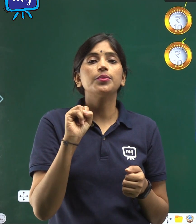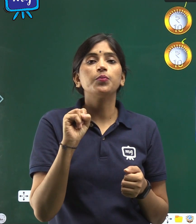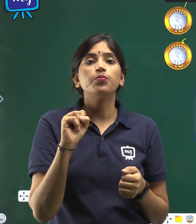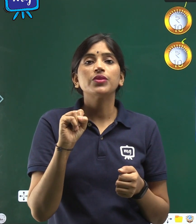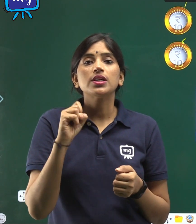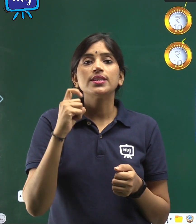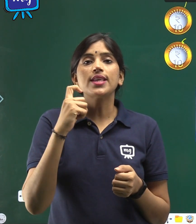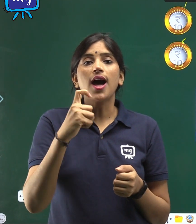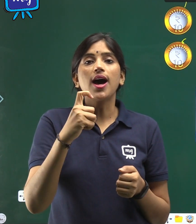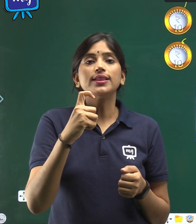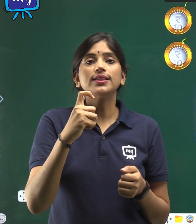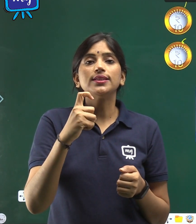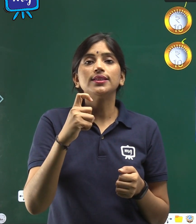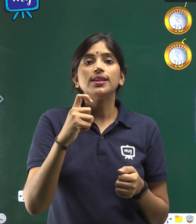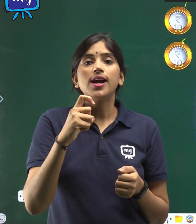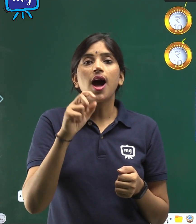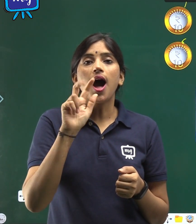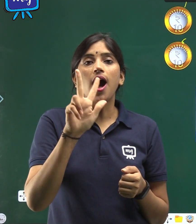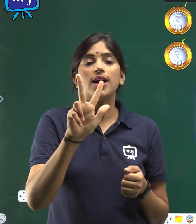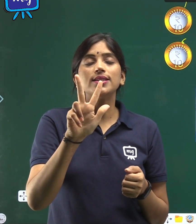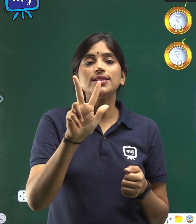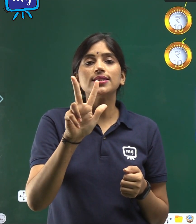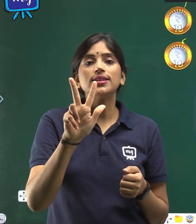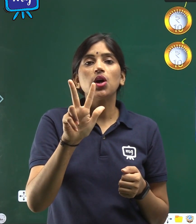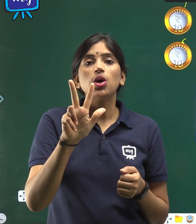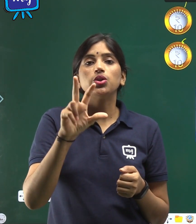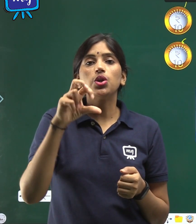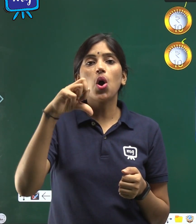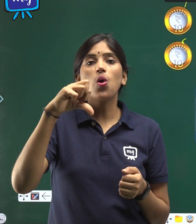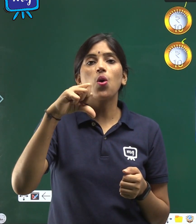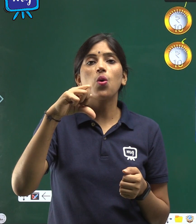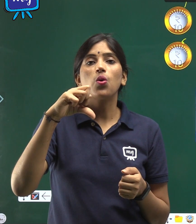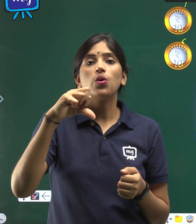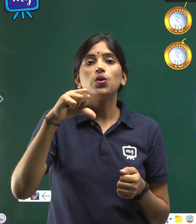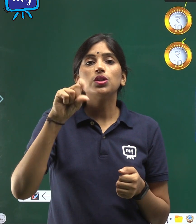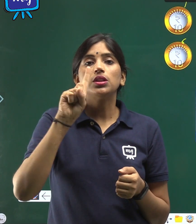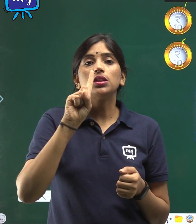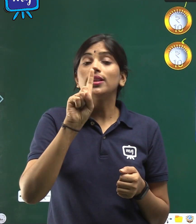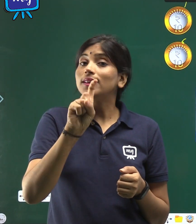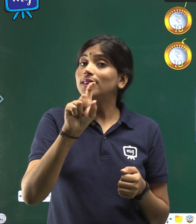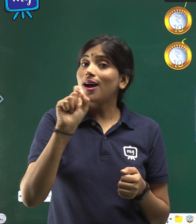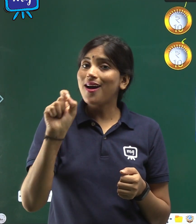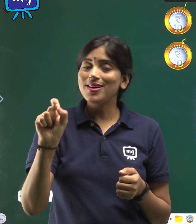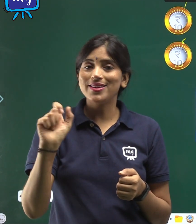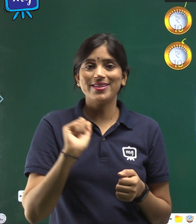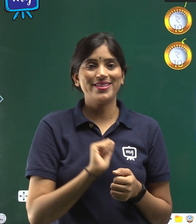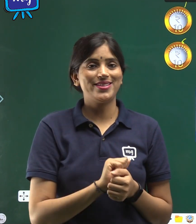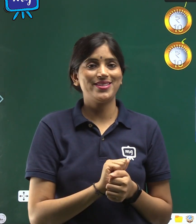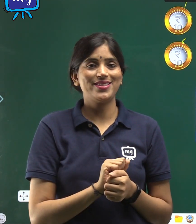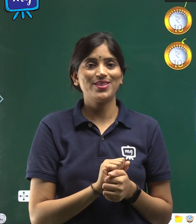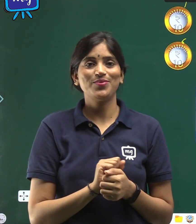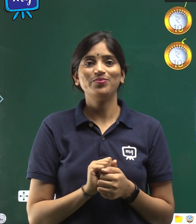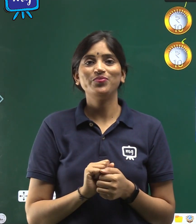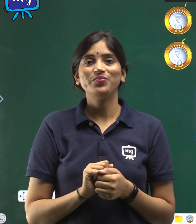6, 7, 8, 9 और ये